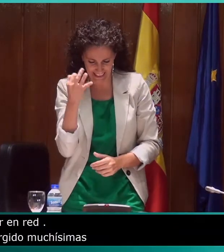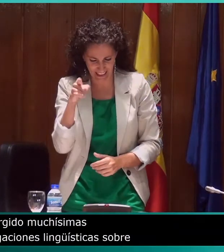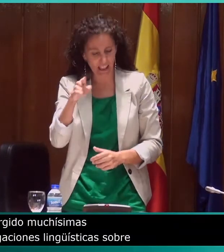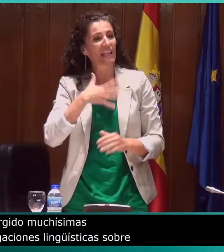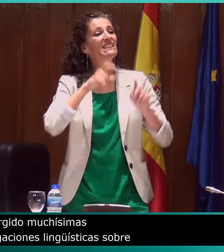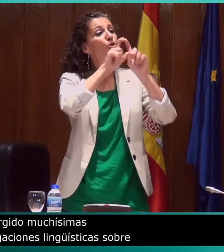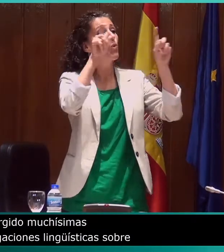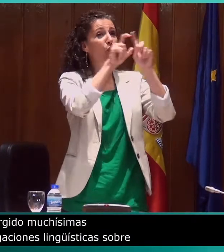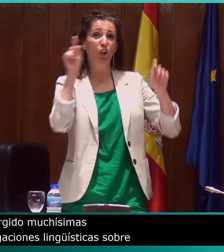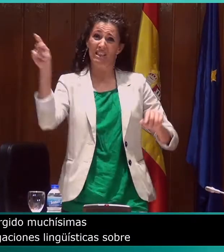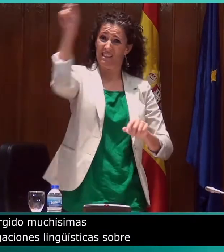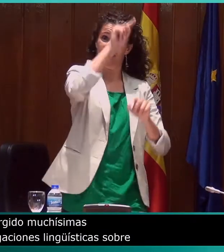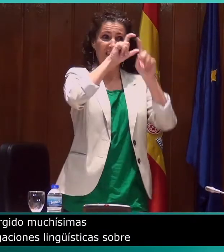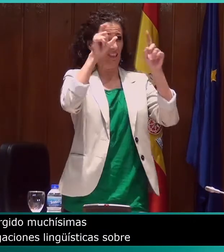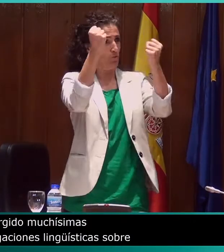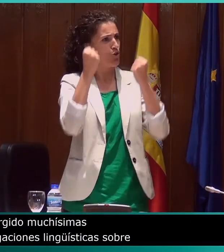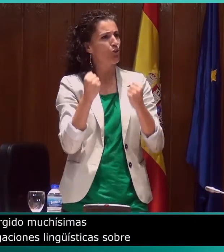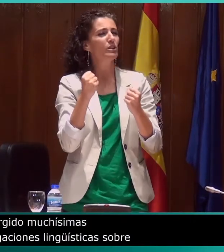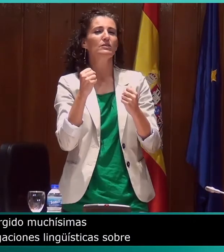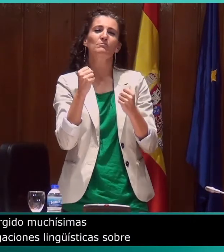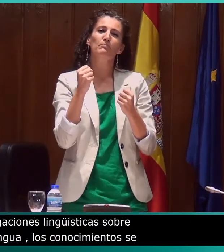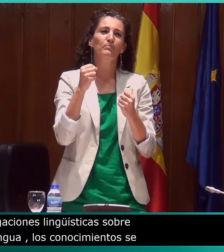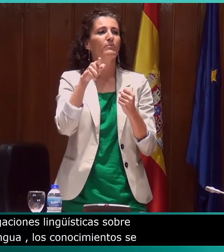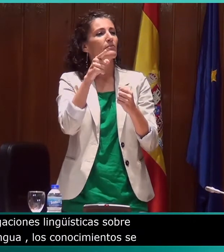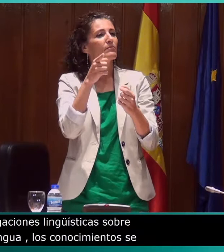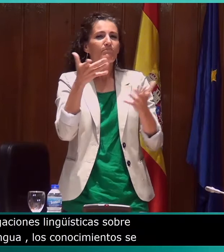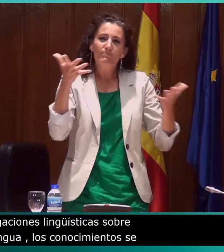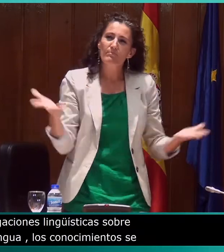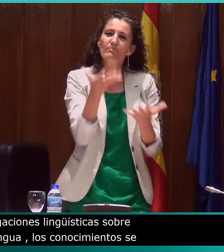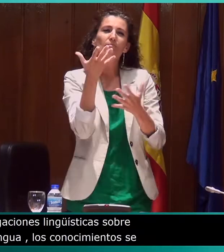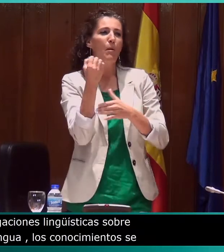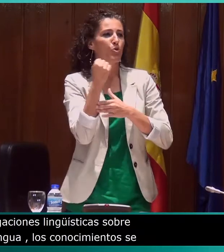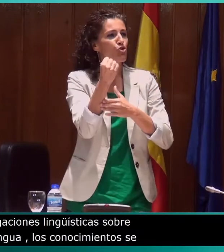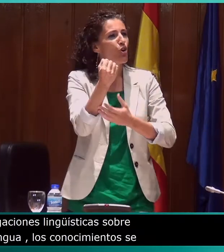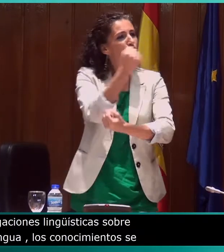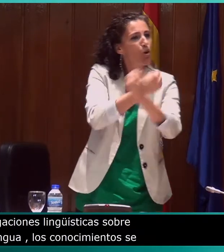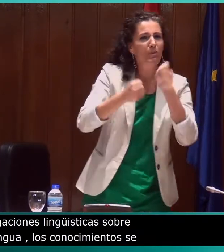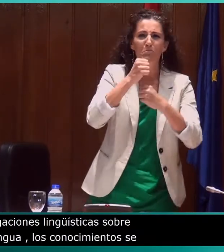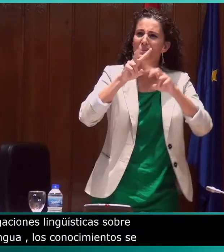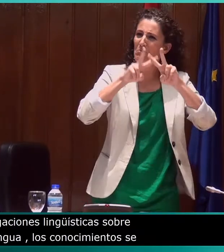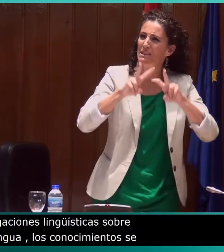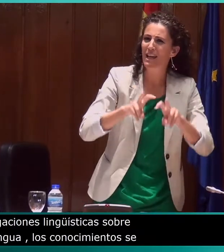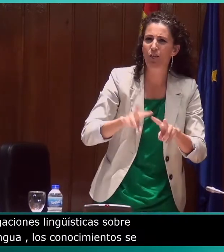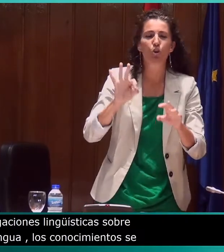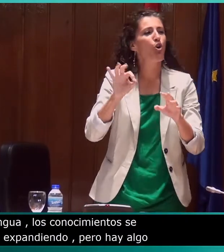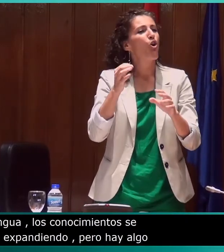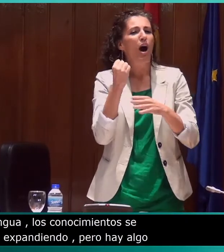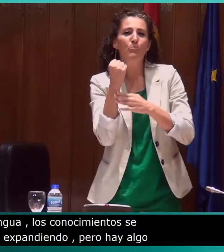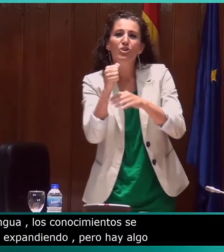hay algo fundamental que quiero destacar Y es que en el papel que juegan las instituciones que apoyan económicamente estas